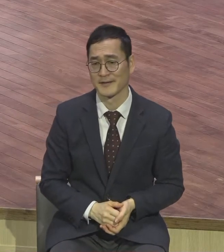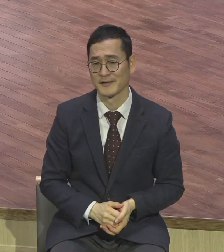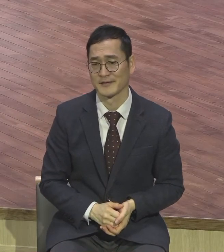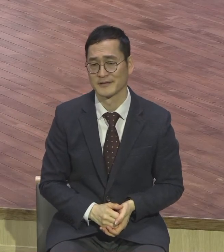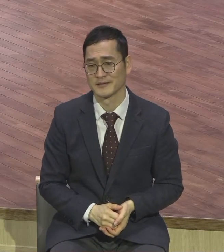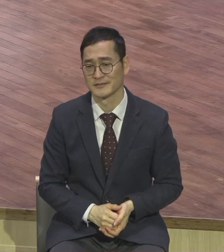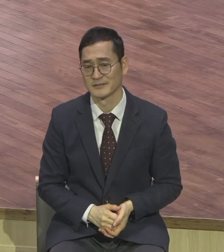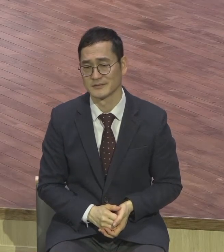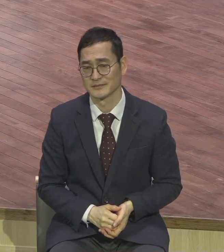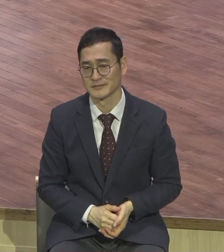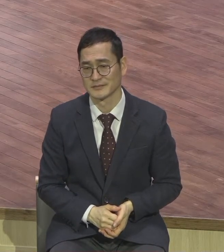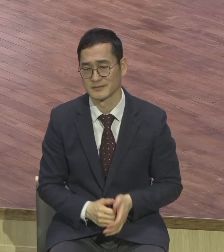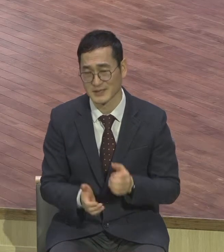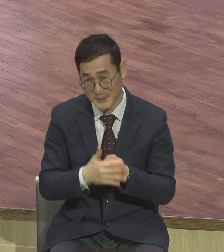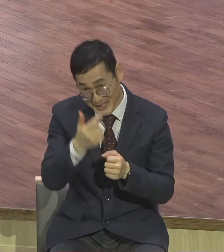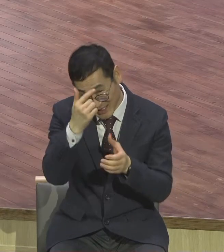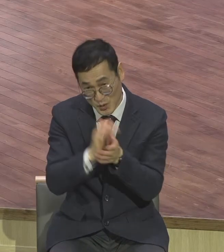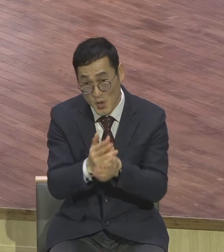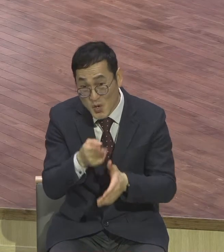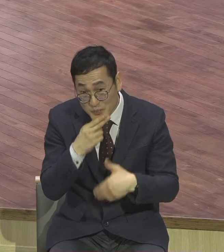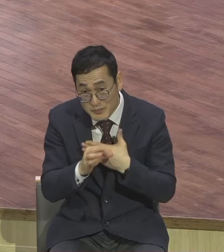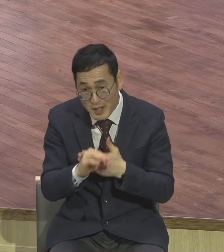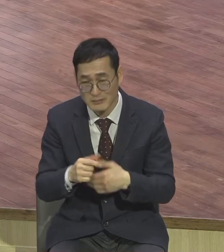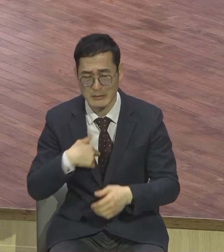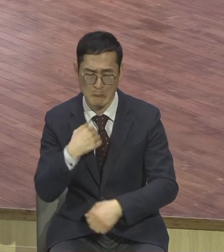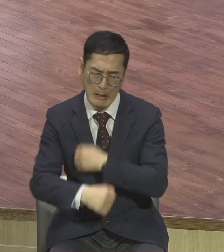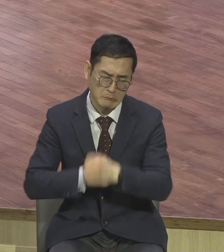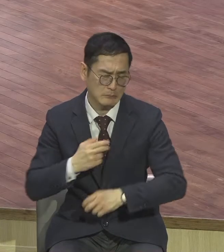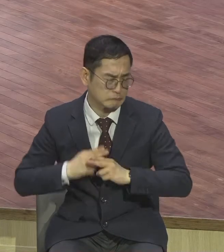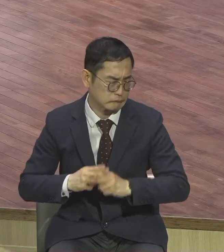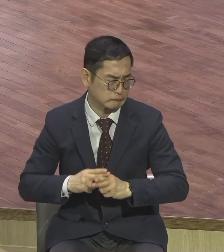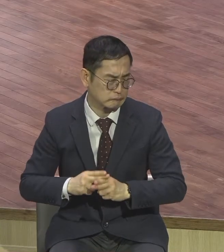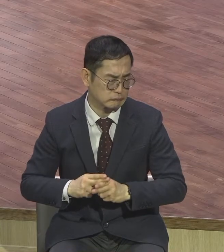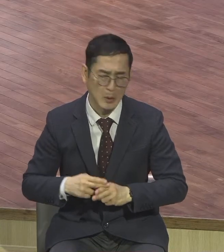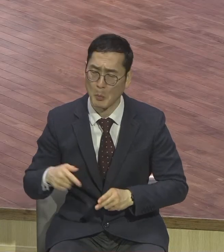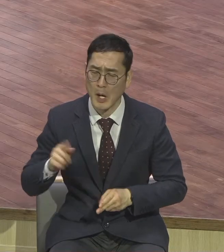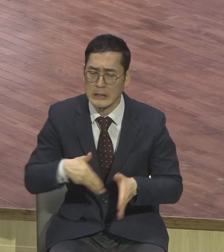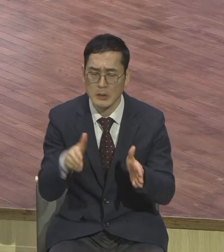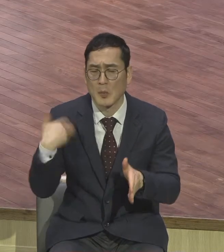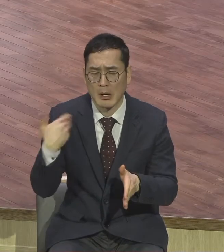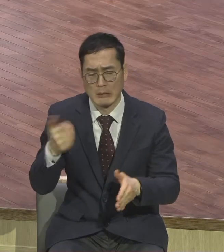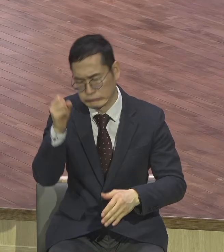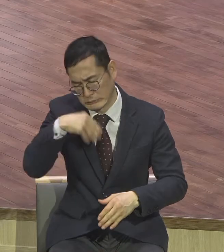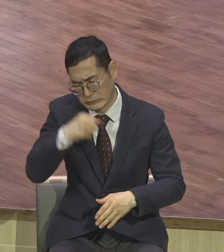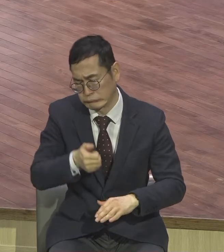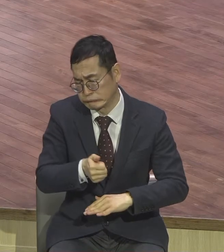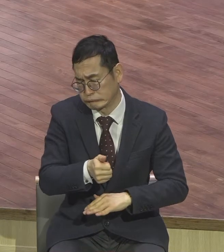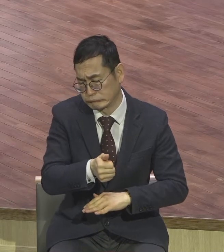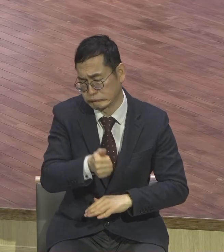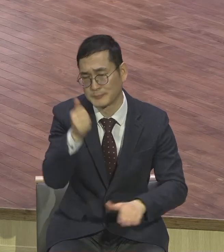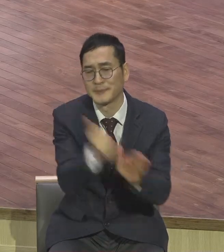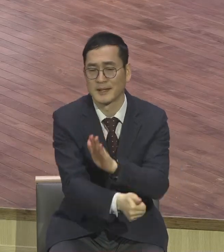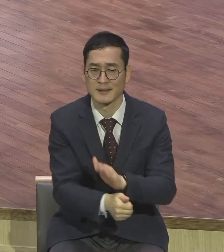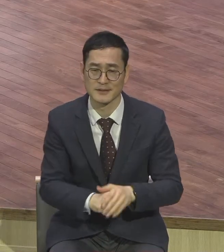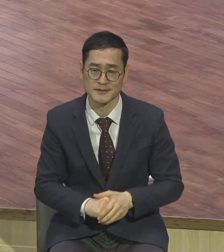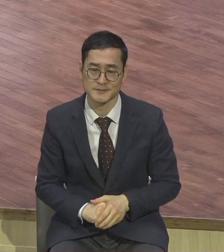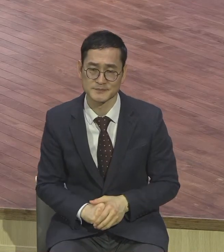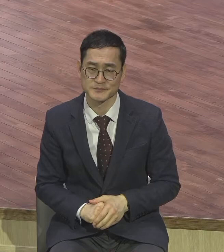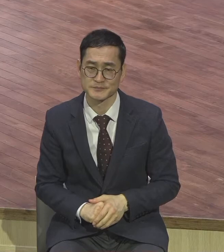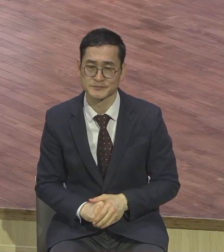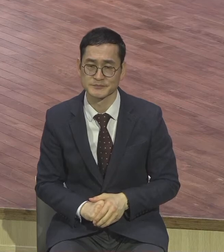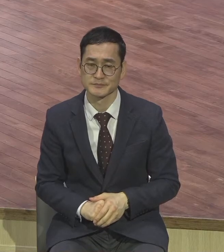당하지요. 실패하지요. 특별히 현장면화시키는 영권은요 기도를 통해 회복이 됩니다. 기도할 때